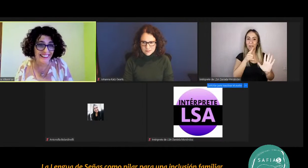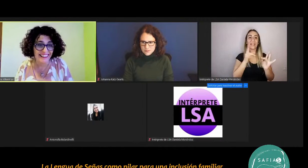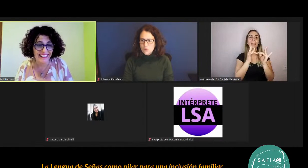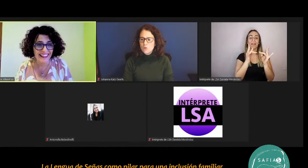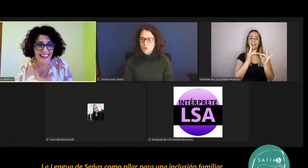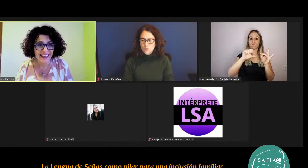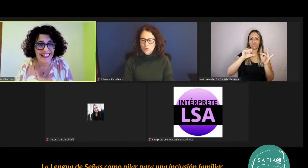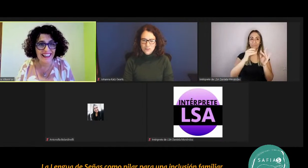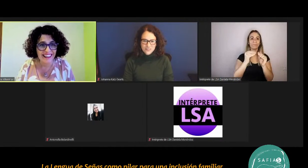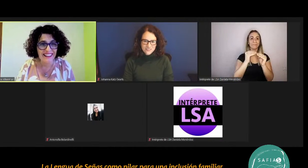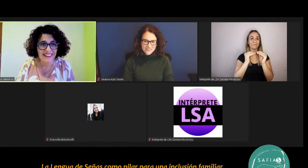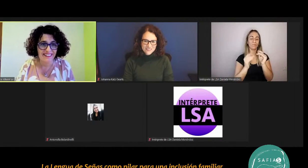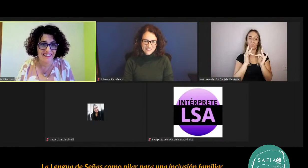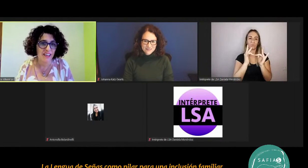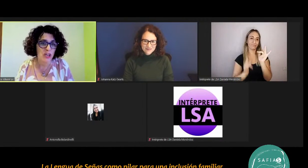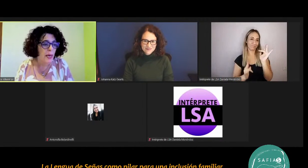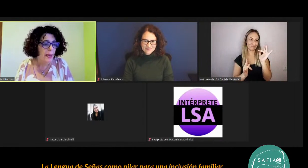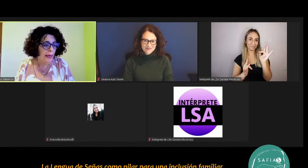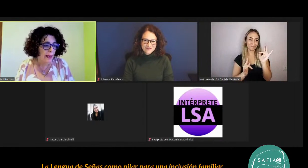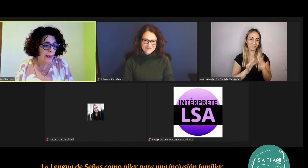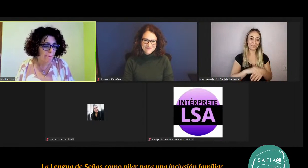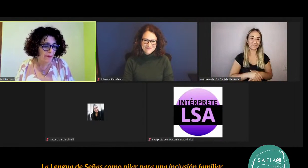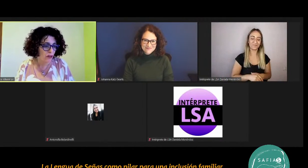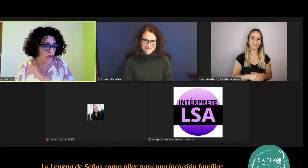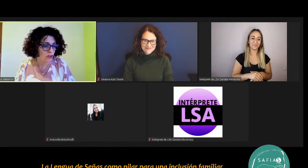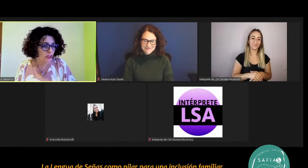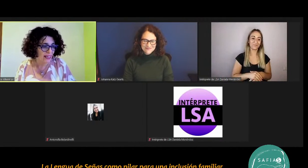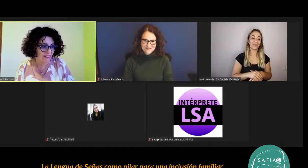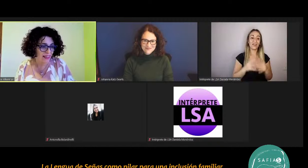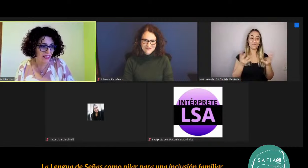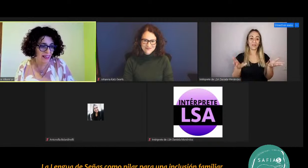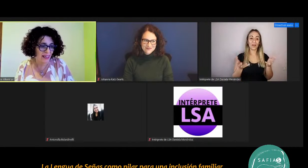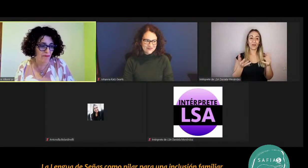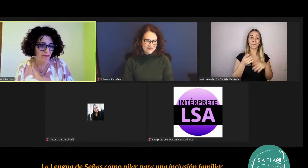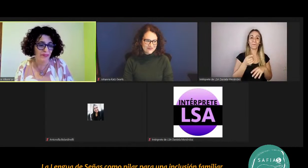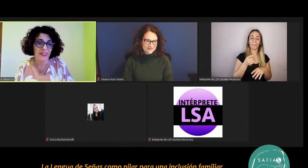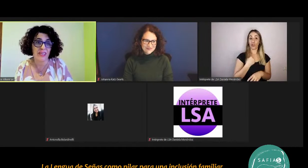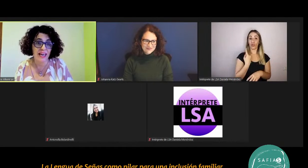internet, ¿sí? Pero nosotras